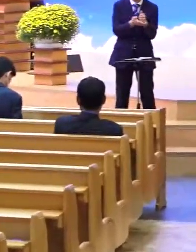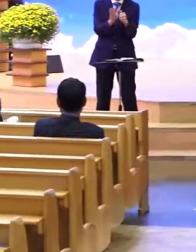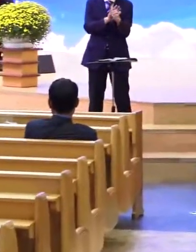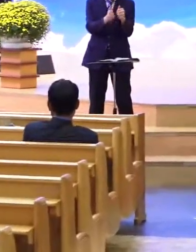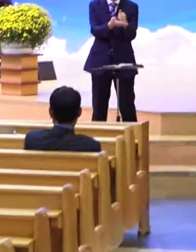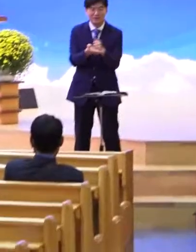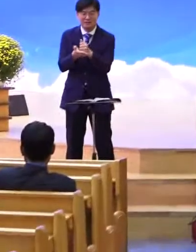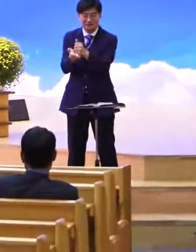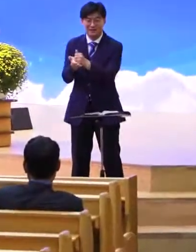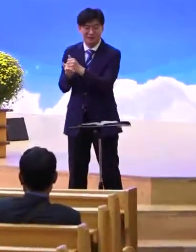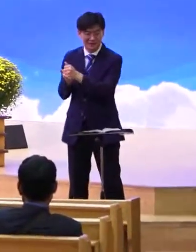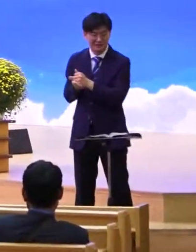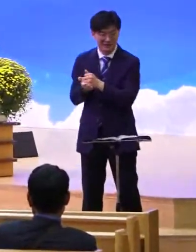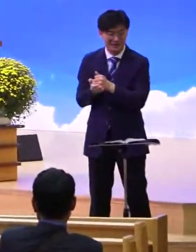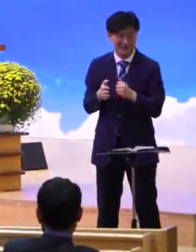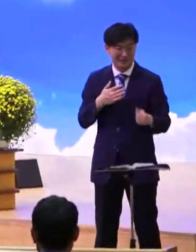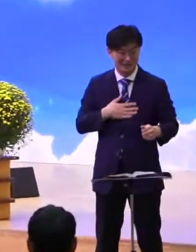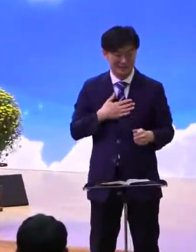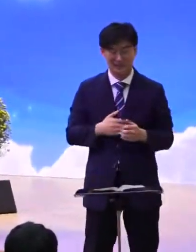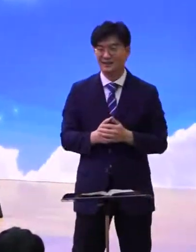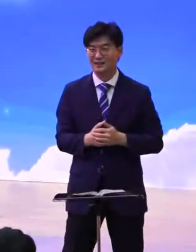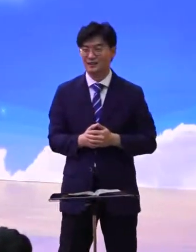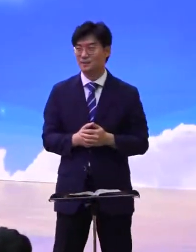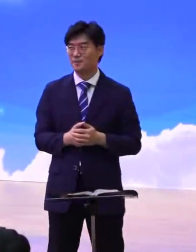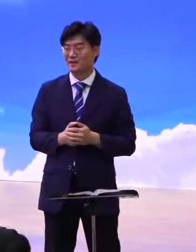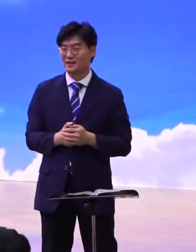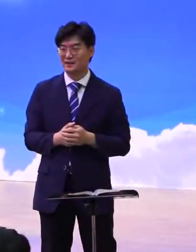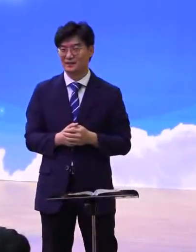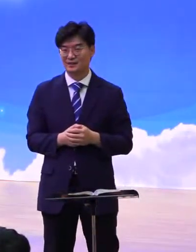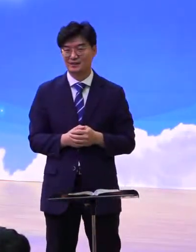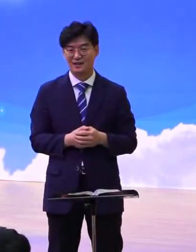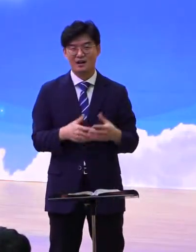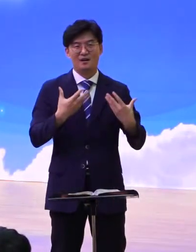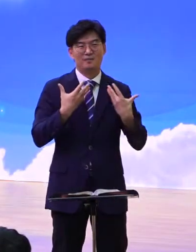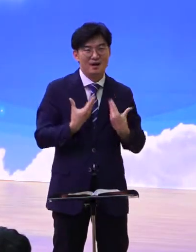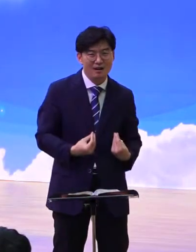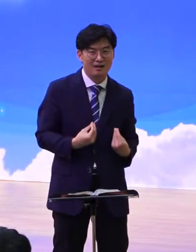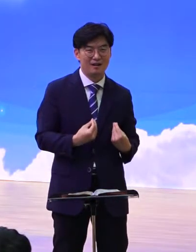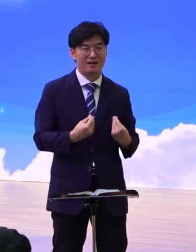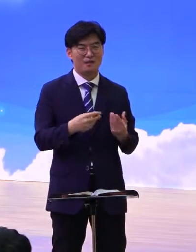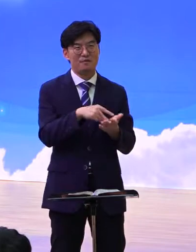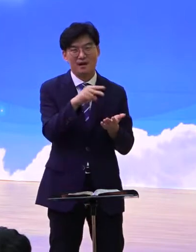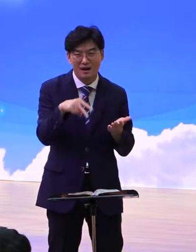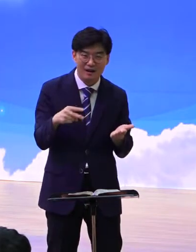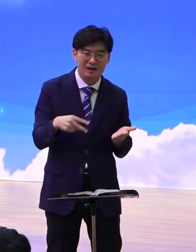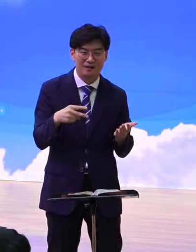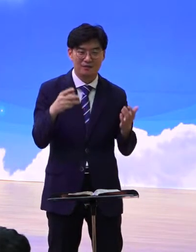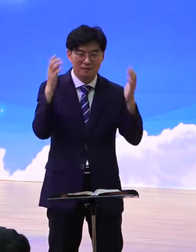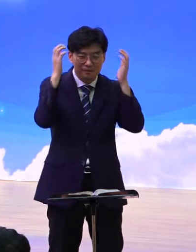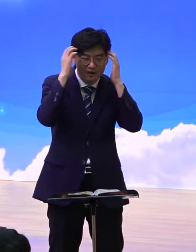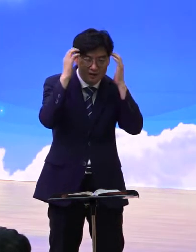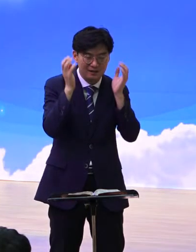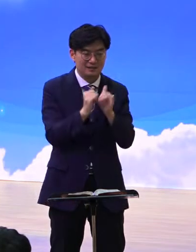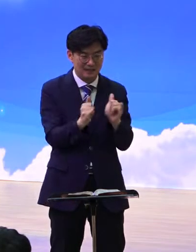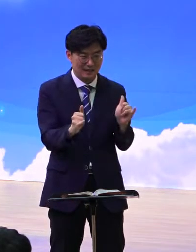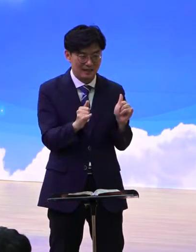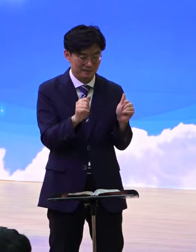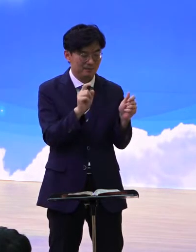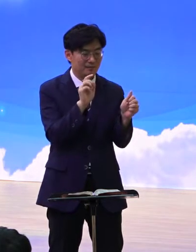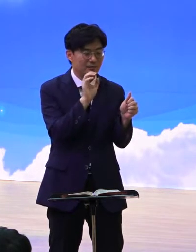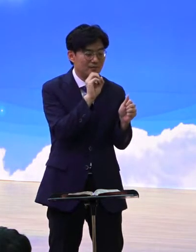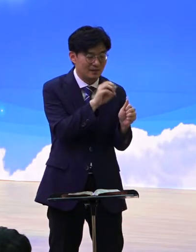힘들어 주저앉아 있고 낙심해 있는 분들 다시 와야 되잖아요. 이 예배 자리에 와서 신앙 회복하고 우리같이 이렇게 예배 같이